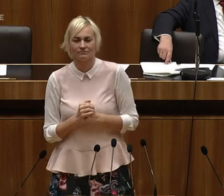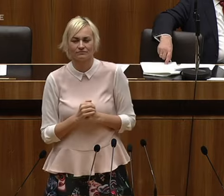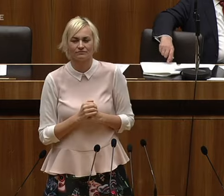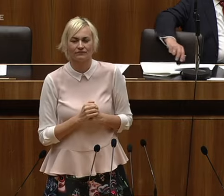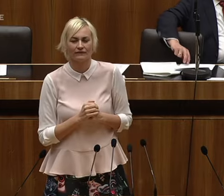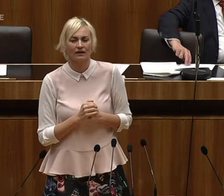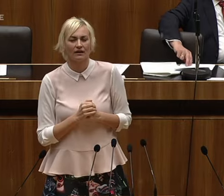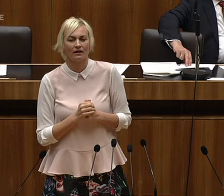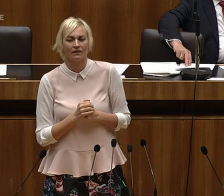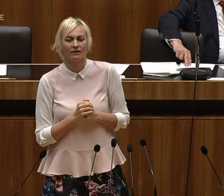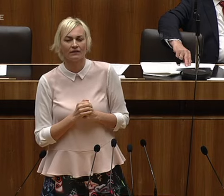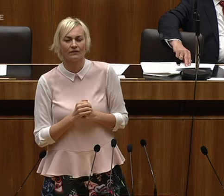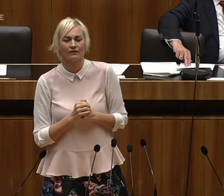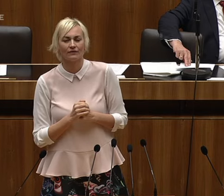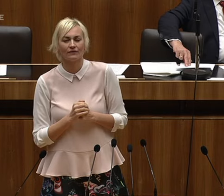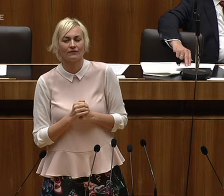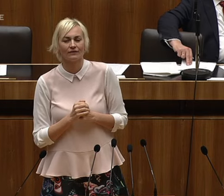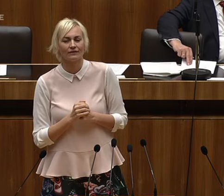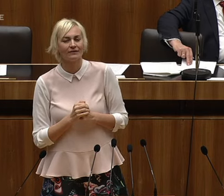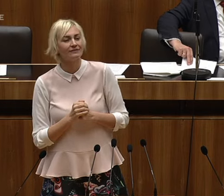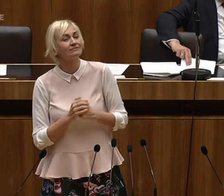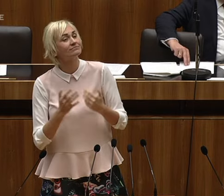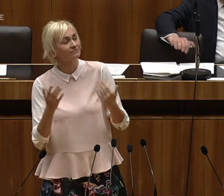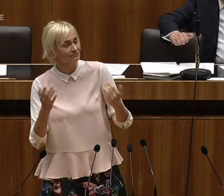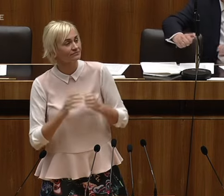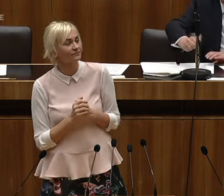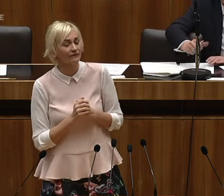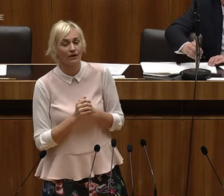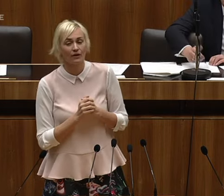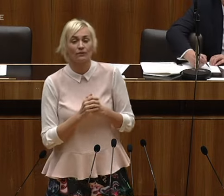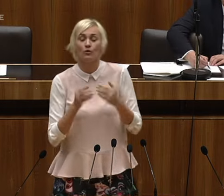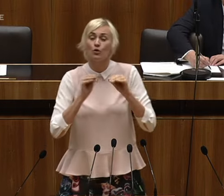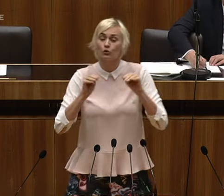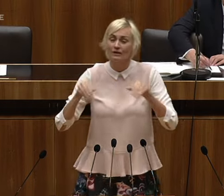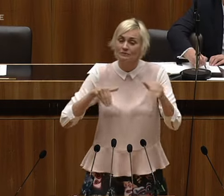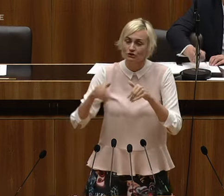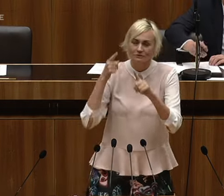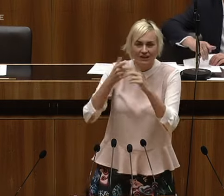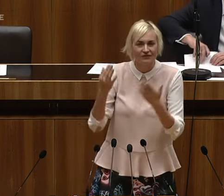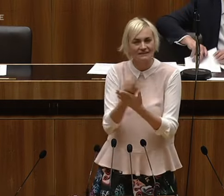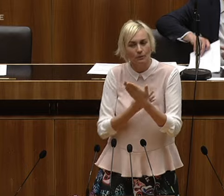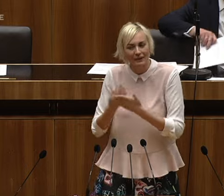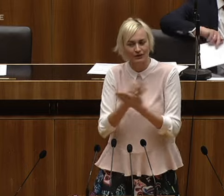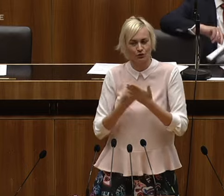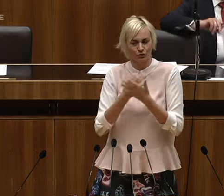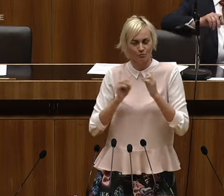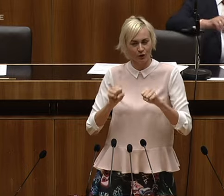dass der Verkehr barrierefrei gestaltet werden muss für Menschen, die Barrierefreiheit brauchen. Das Unterrichtsministerium